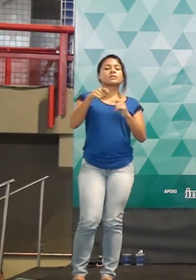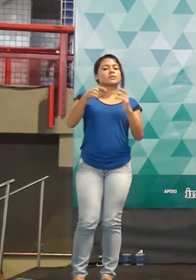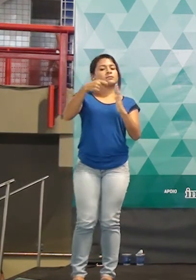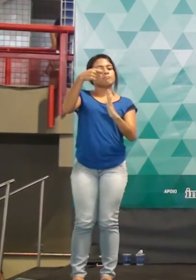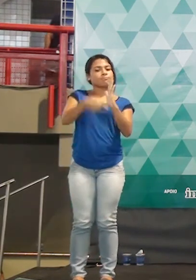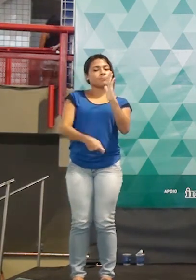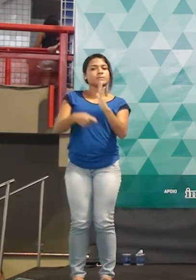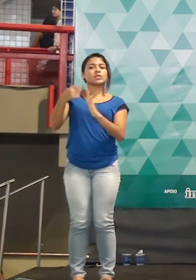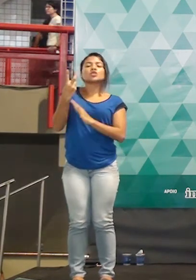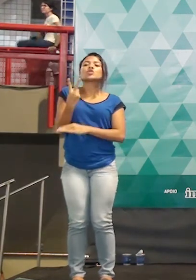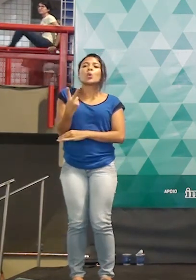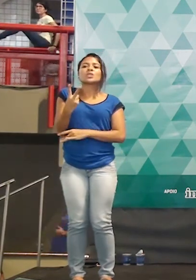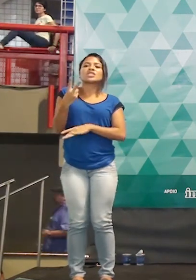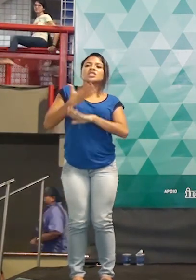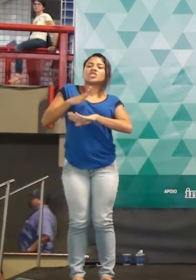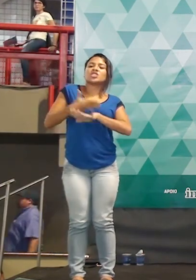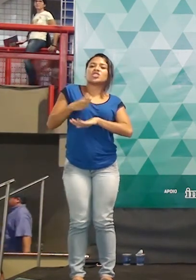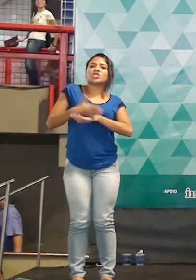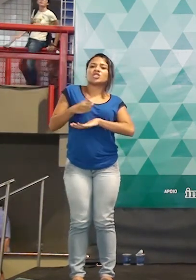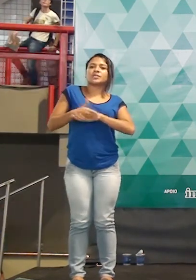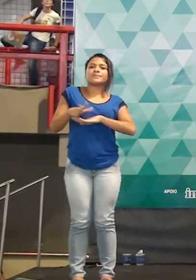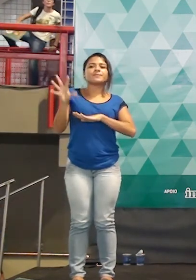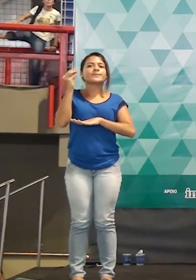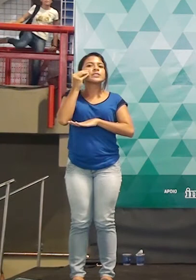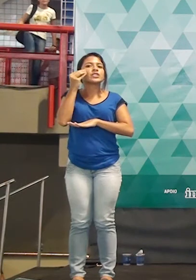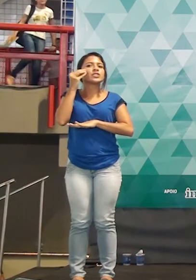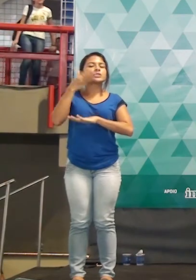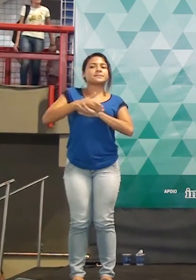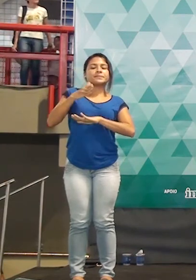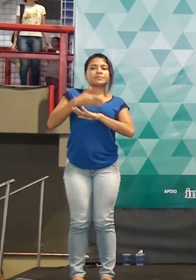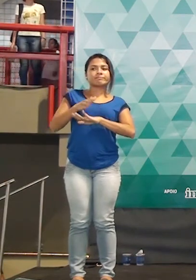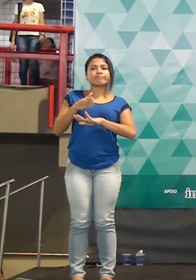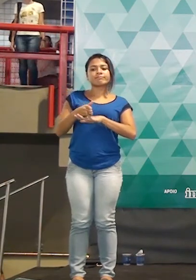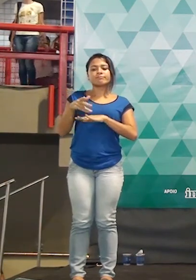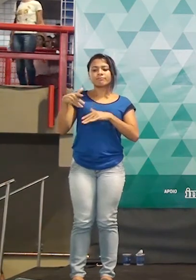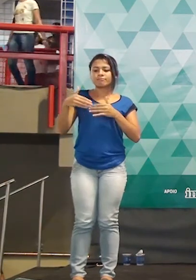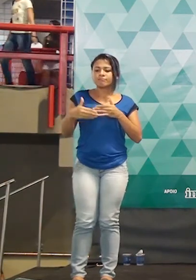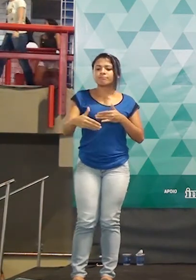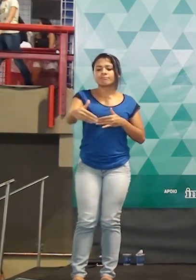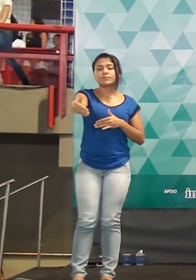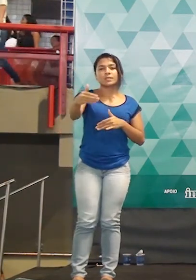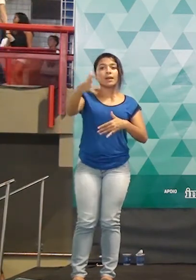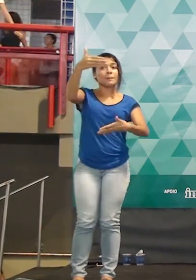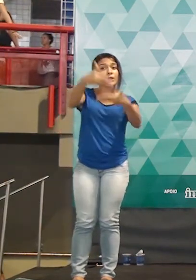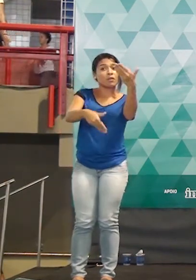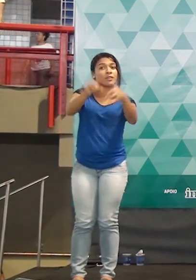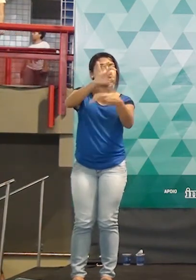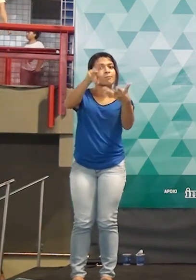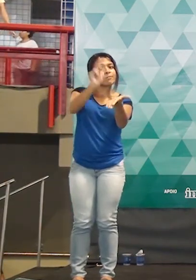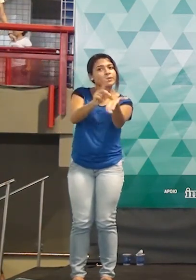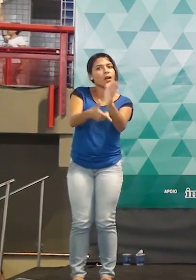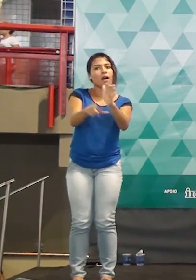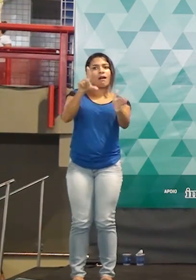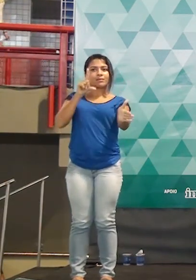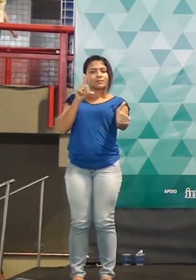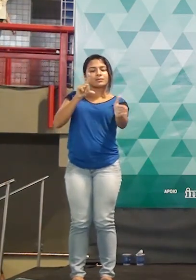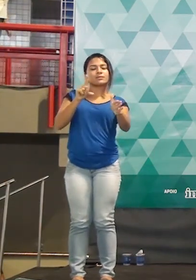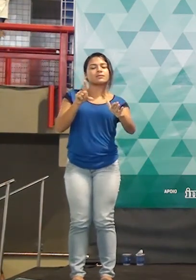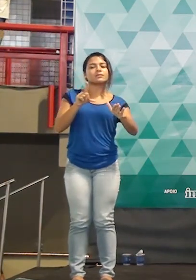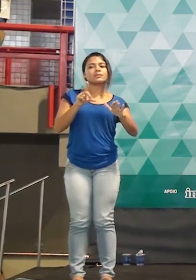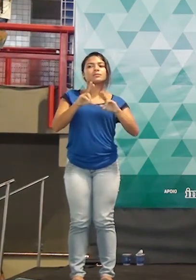Enem. Provavelmente um no final desse semestre, outro antes do Enem mesmo. E é interessante que